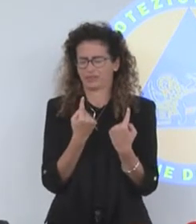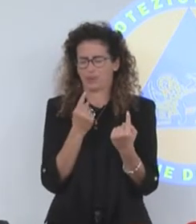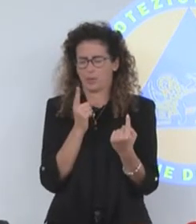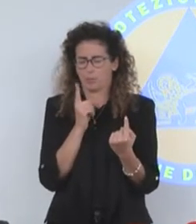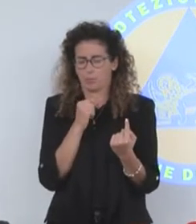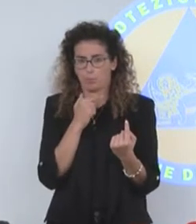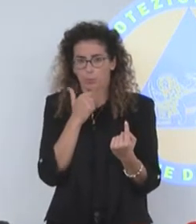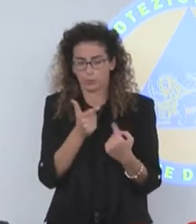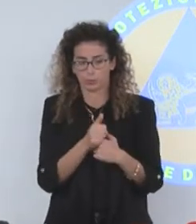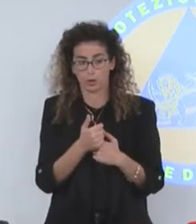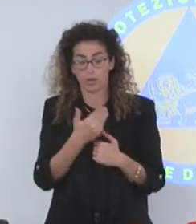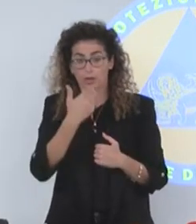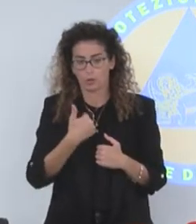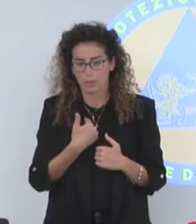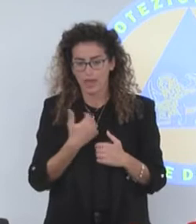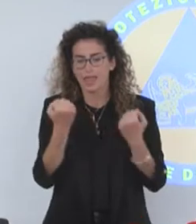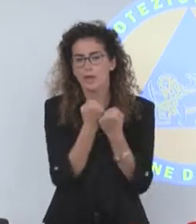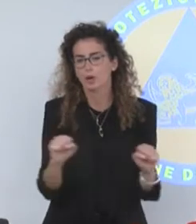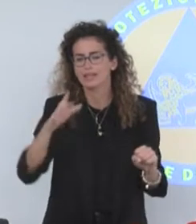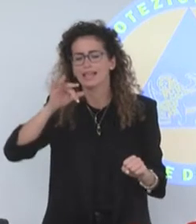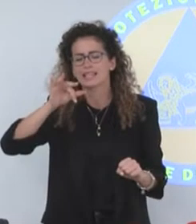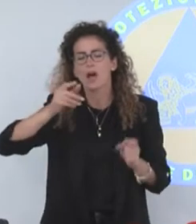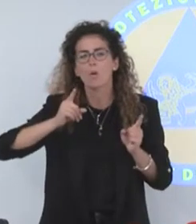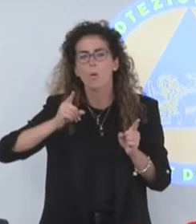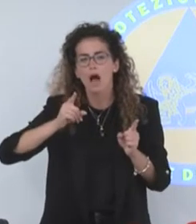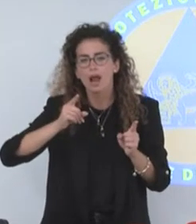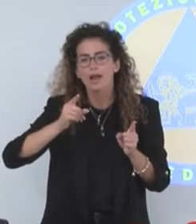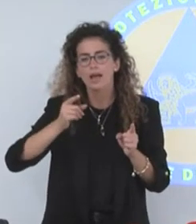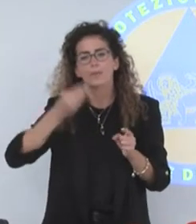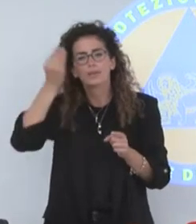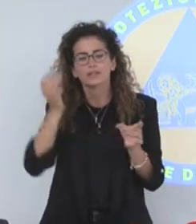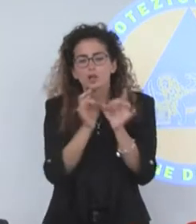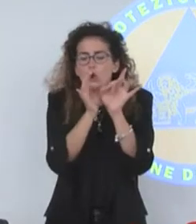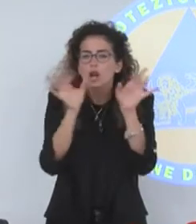di parola e di pensiero però lo devi fare rispettando le persone